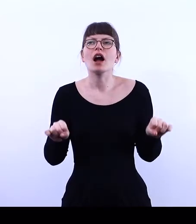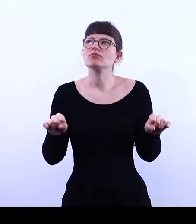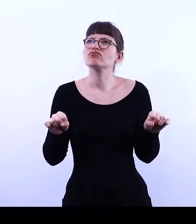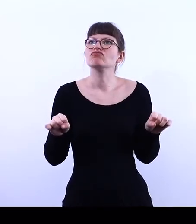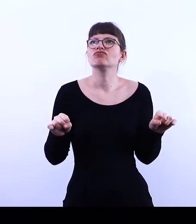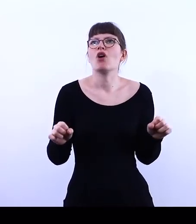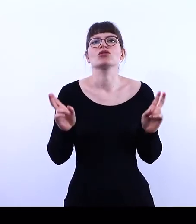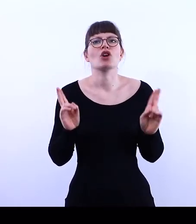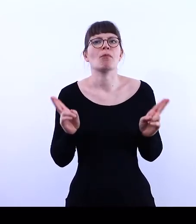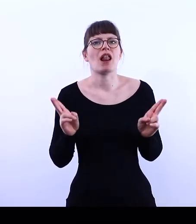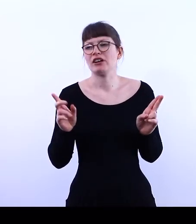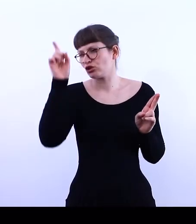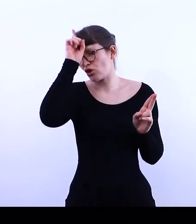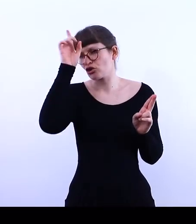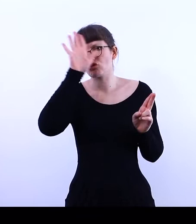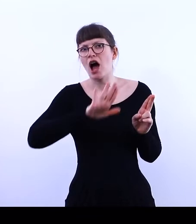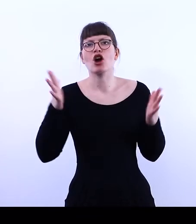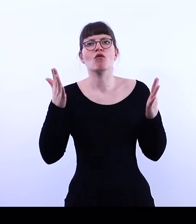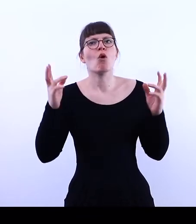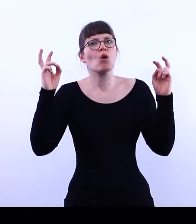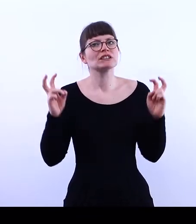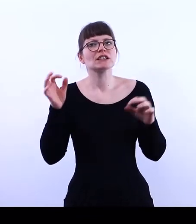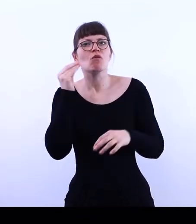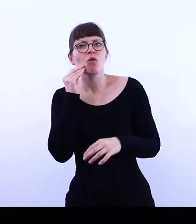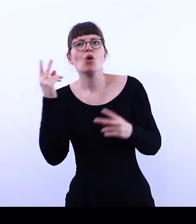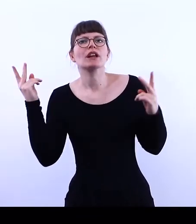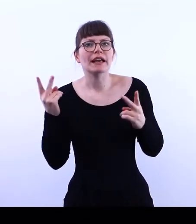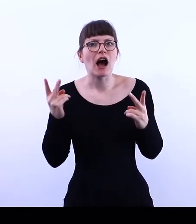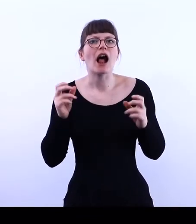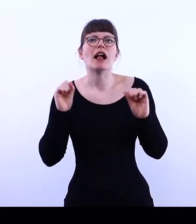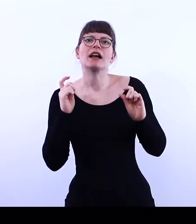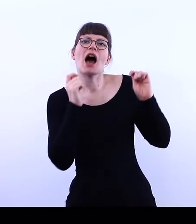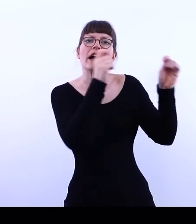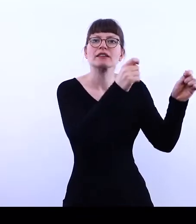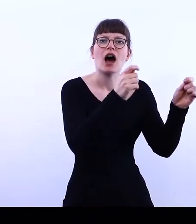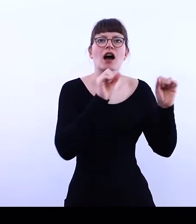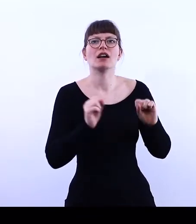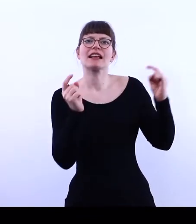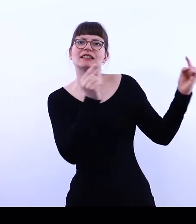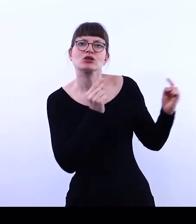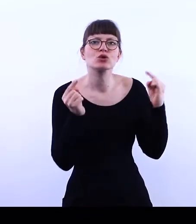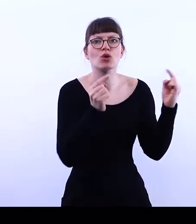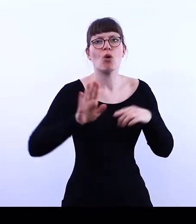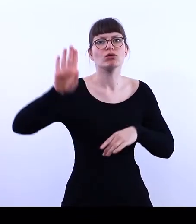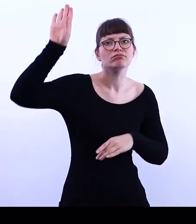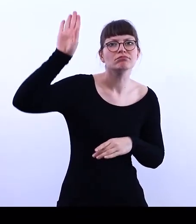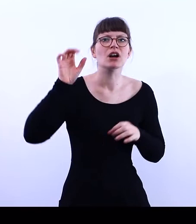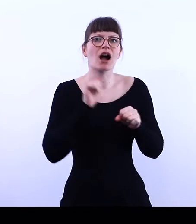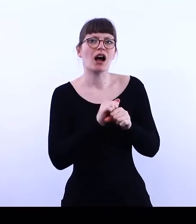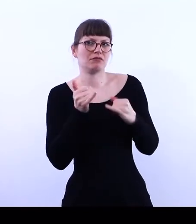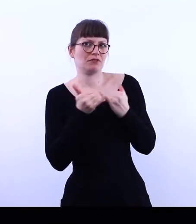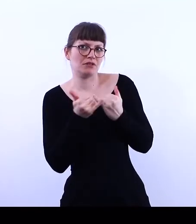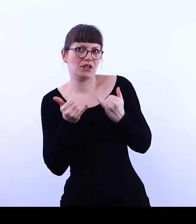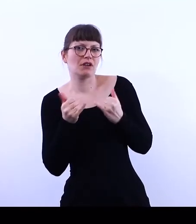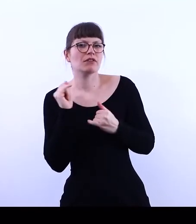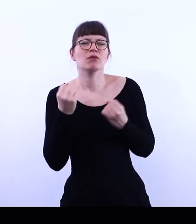sie sonst wo in Deutschland sitzen, sich an Prozessen beteiligen können, sich Anträge einreichen können, die sie diskutieren können und haben ganz stark eben